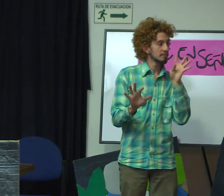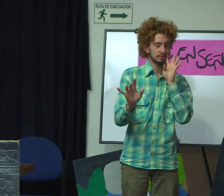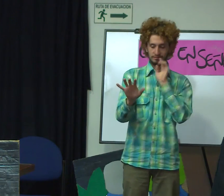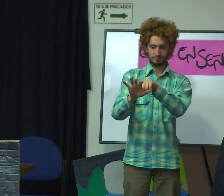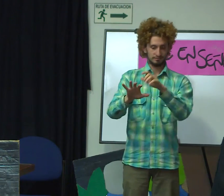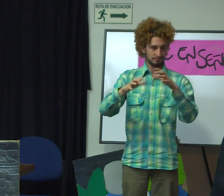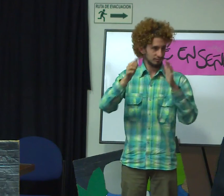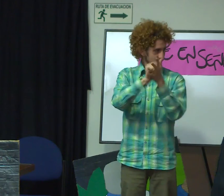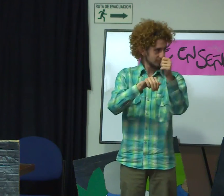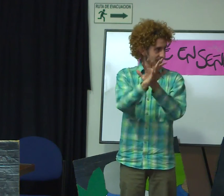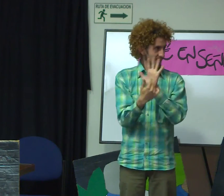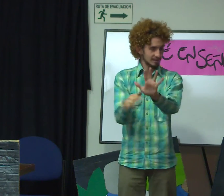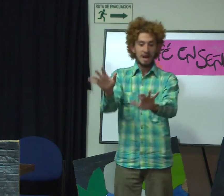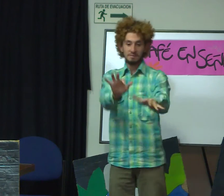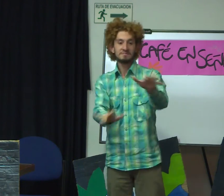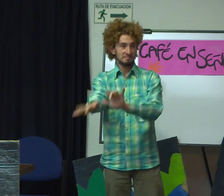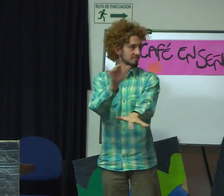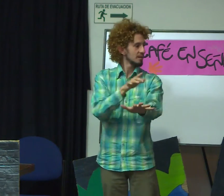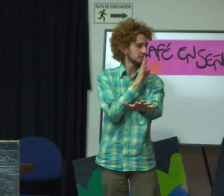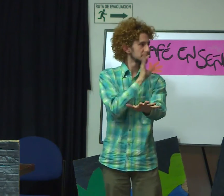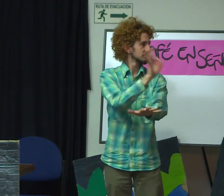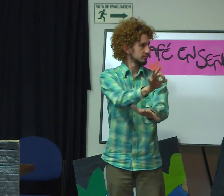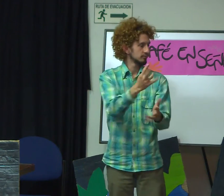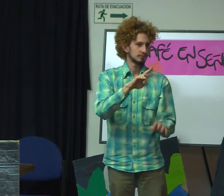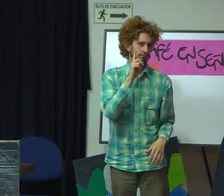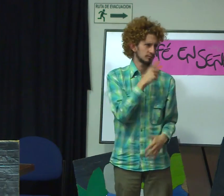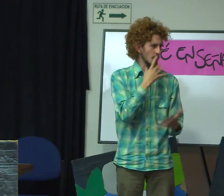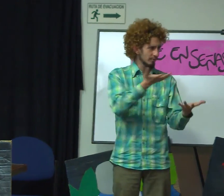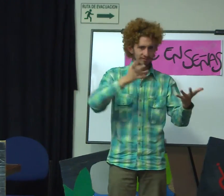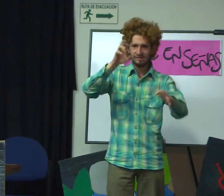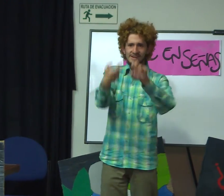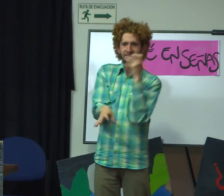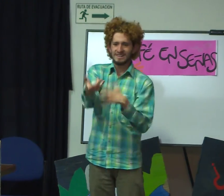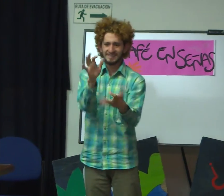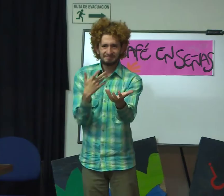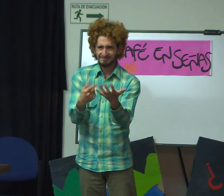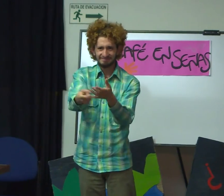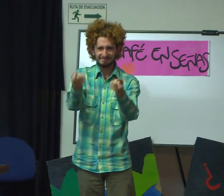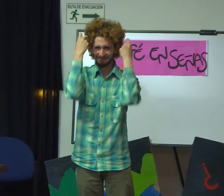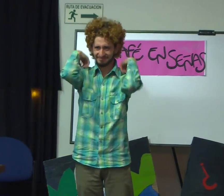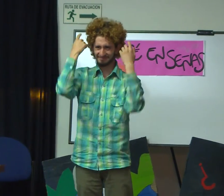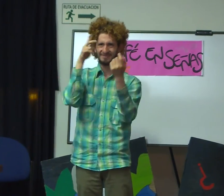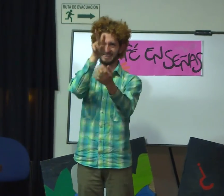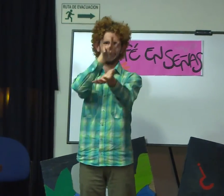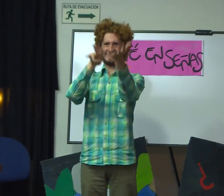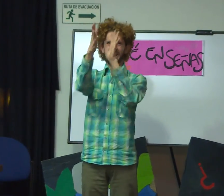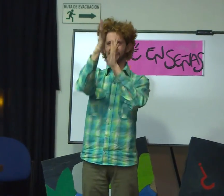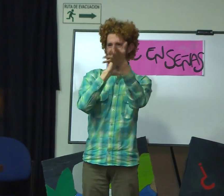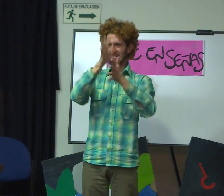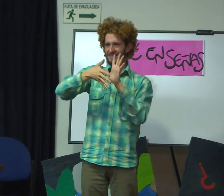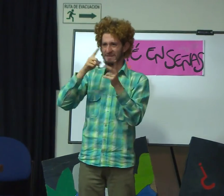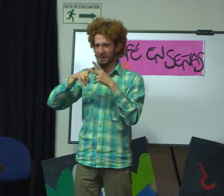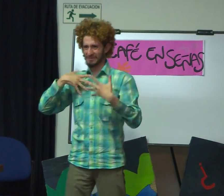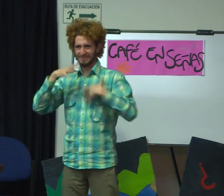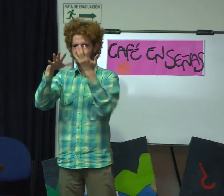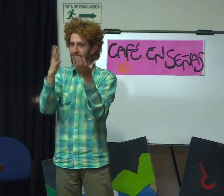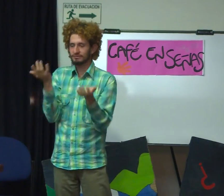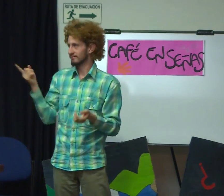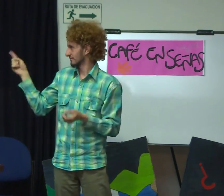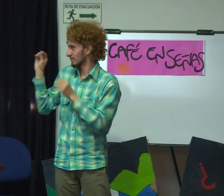han presentado en términos de la estrategia que utiliza, porque para nosotros como sordos utilizar títeres, ¿cómo lo